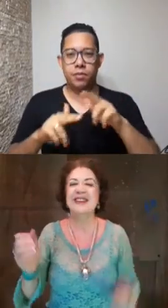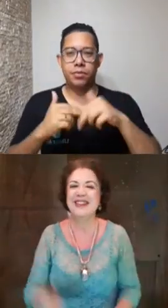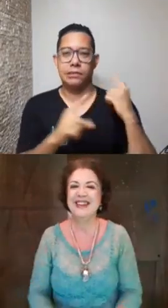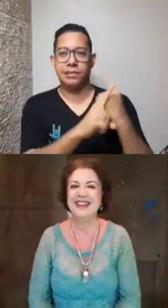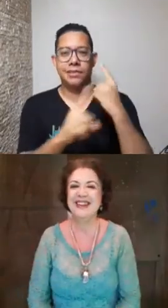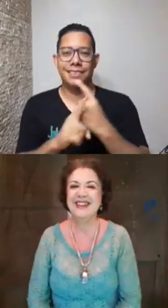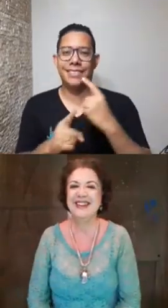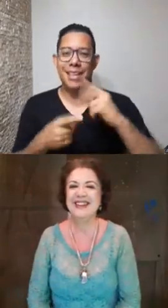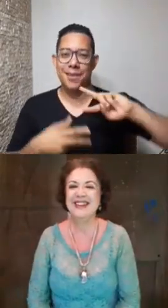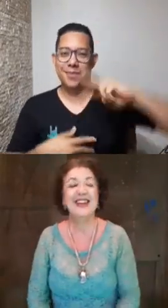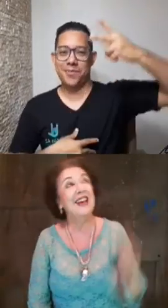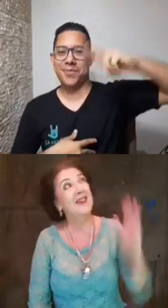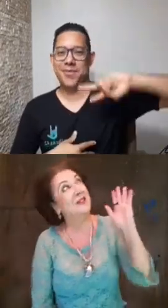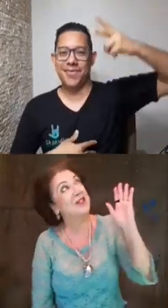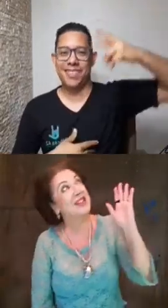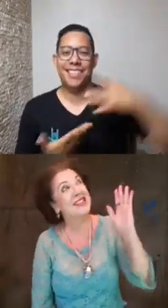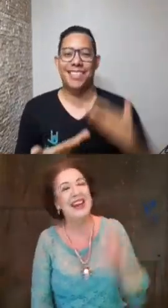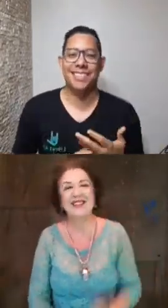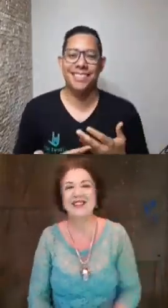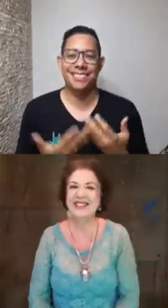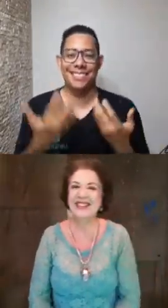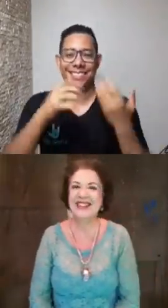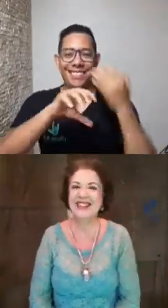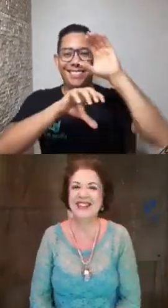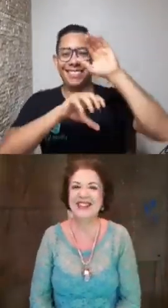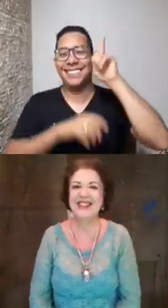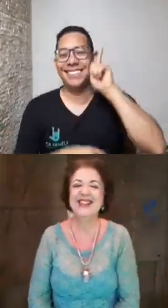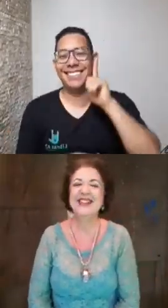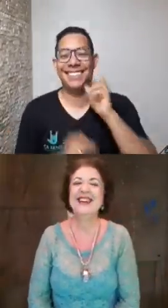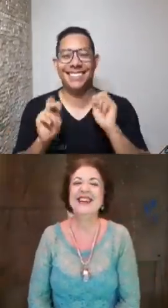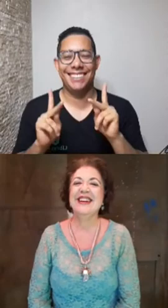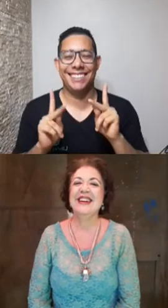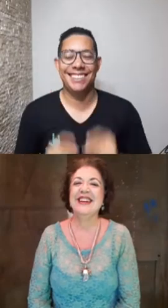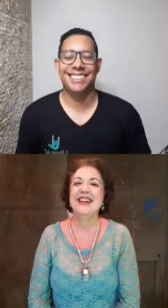duplo, né? Eu e o Gesiel.